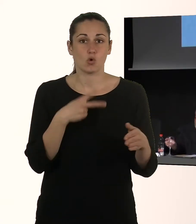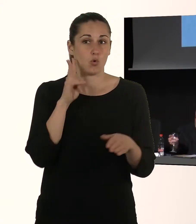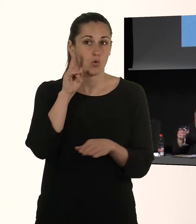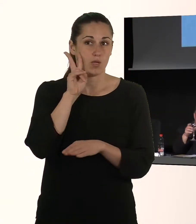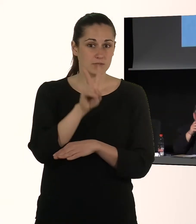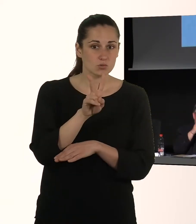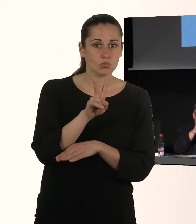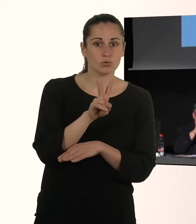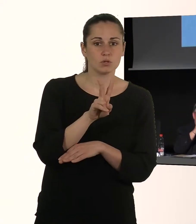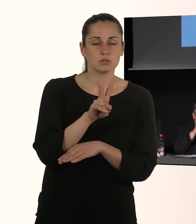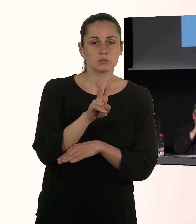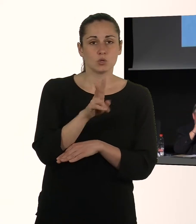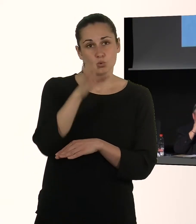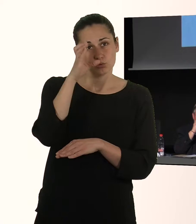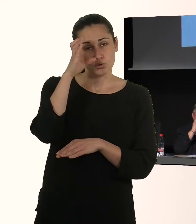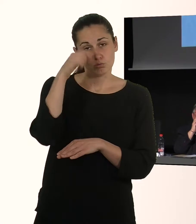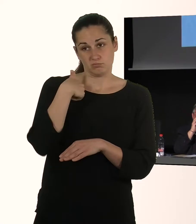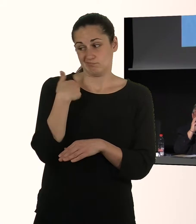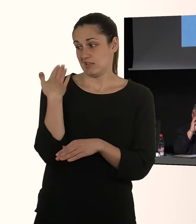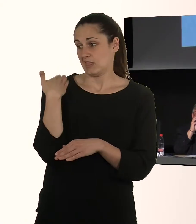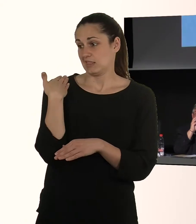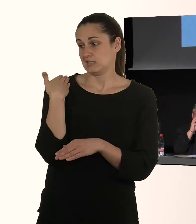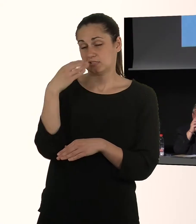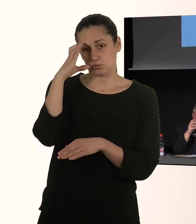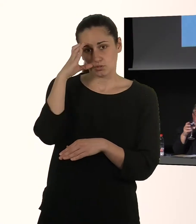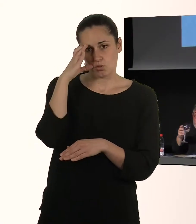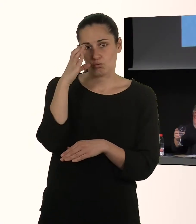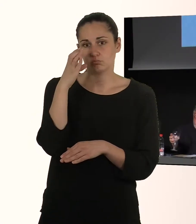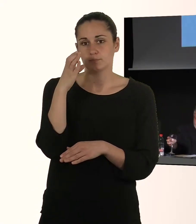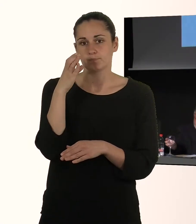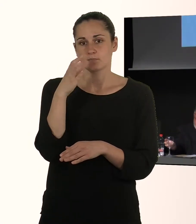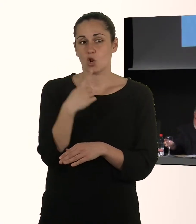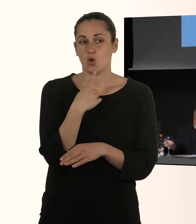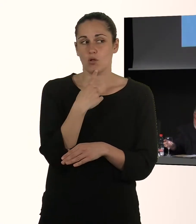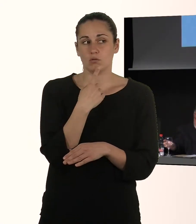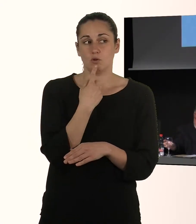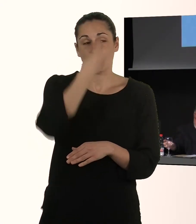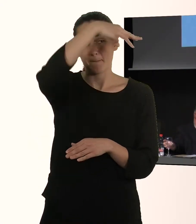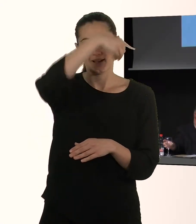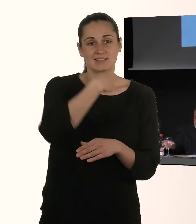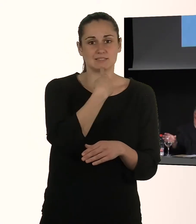mitad, pero un poco lo que he escuchado, bueno, pues muchas de las cosas que dice perfectamente siguen vigentes en estos